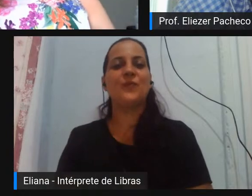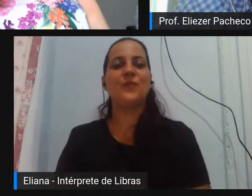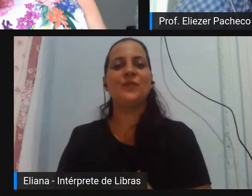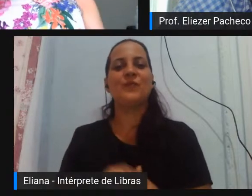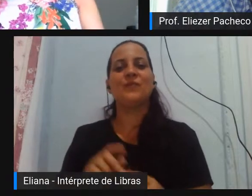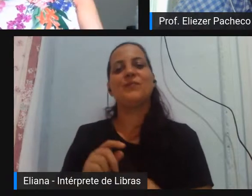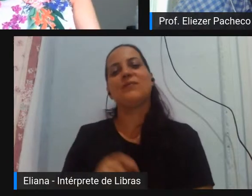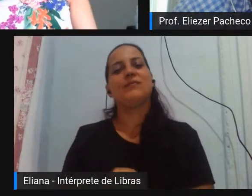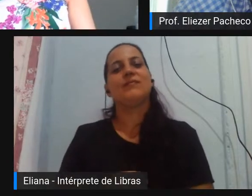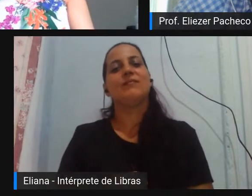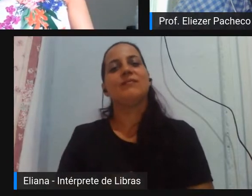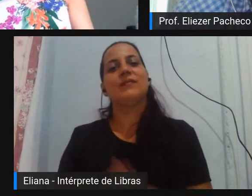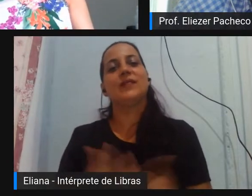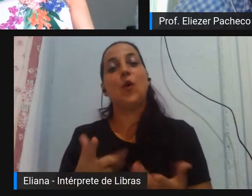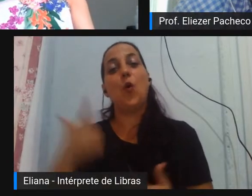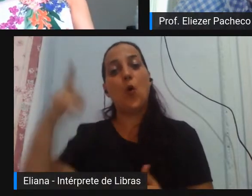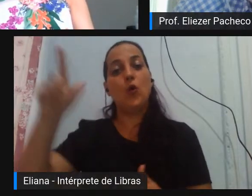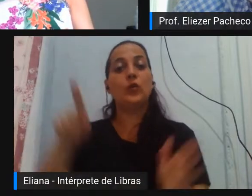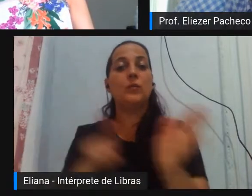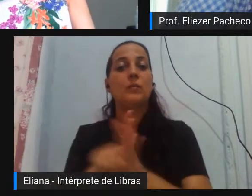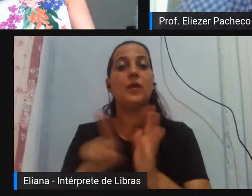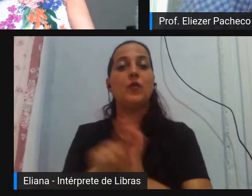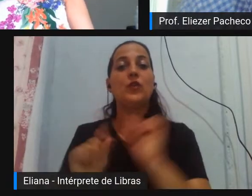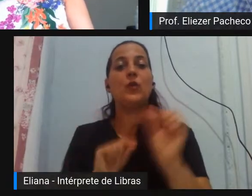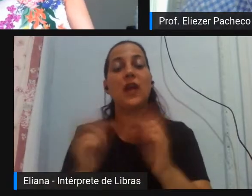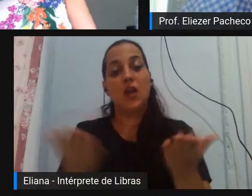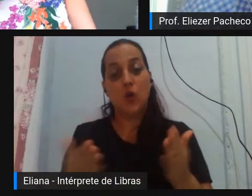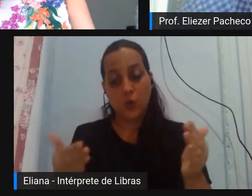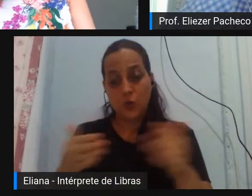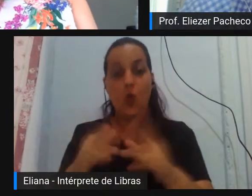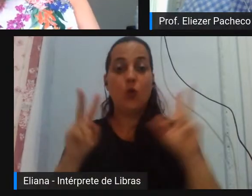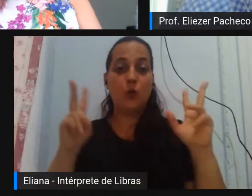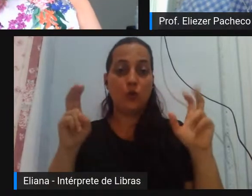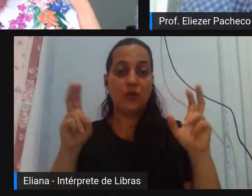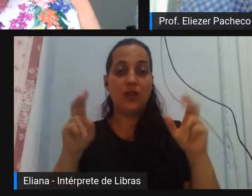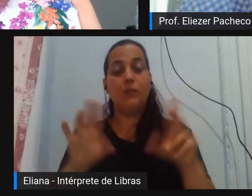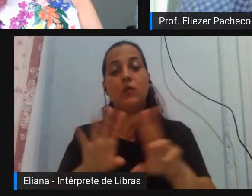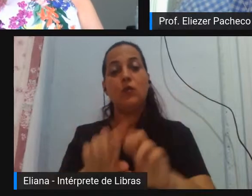O outro bloco de perguntas agora sobre a formação docente para a EPT.